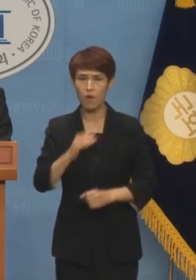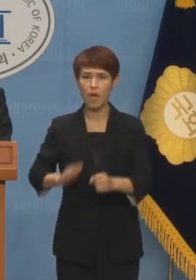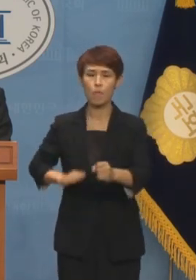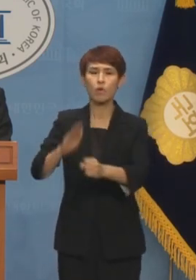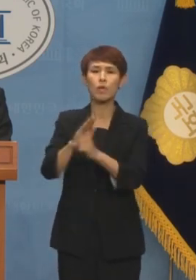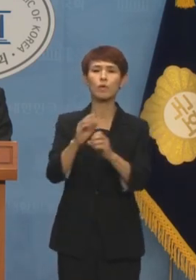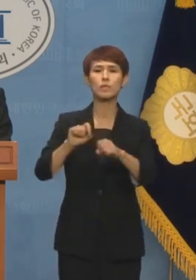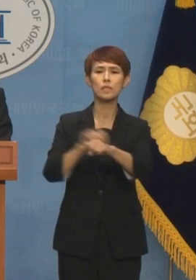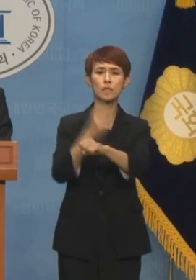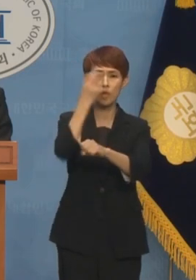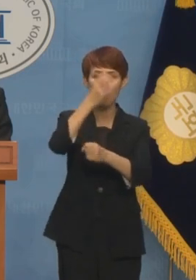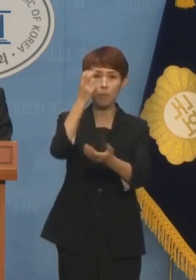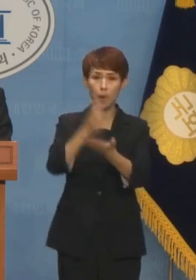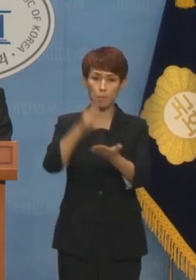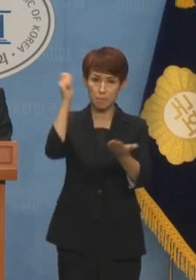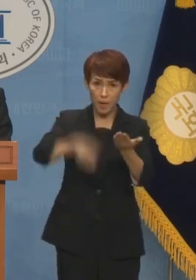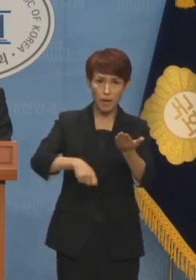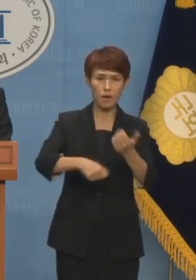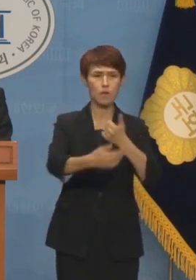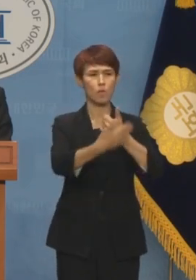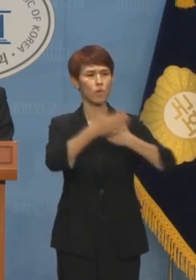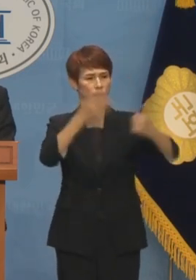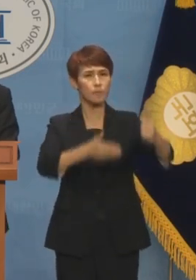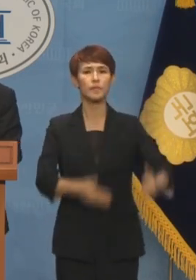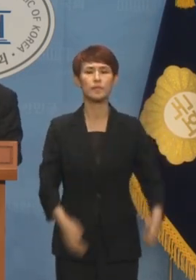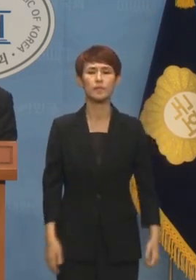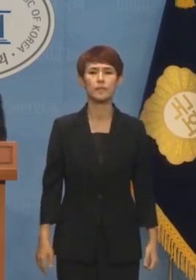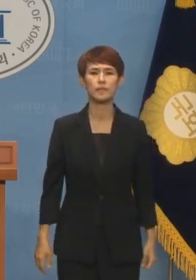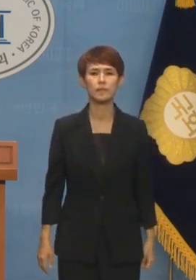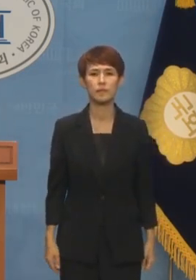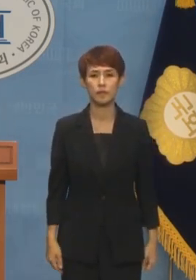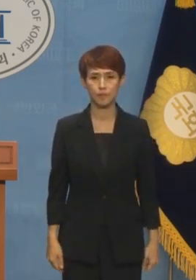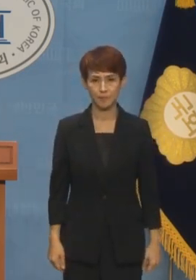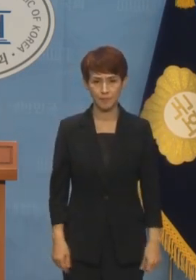특검법 통과에 협조하시기 바랍니다. 이상입니다.